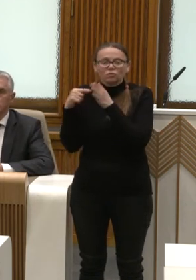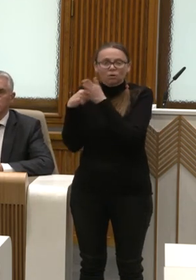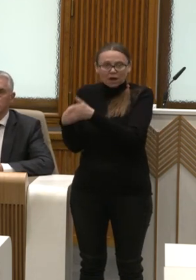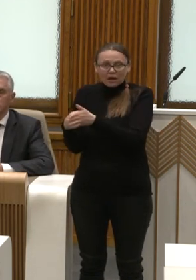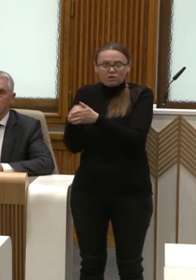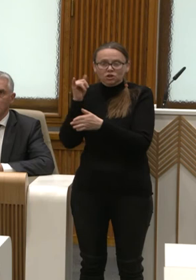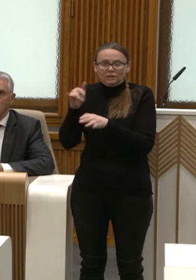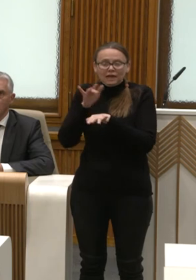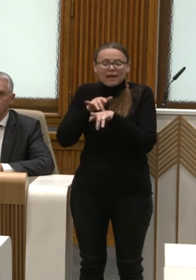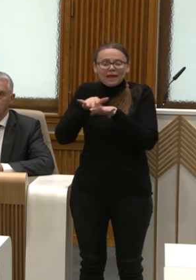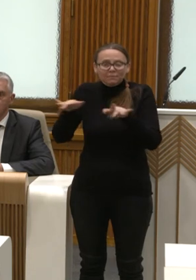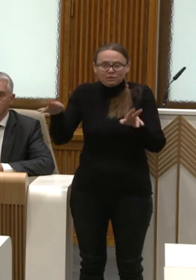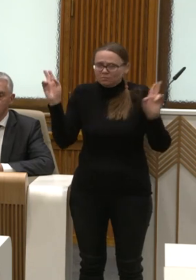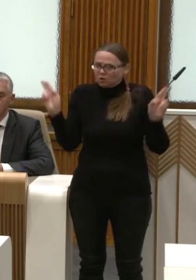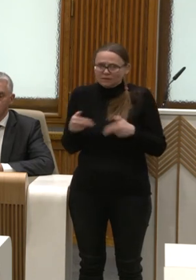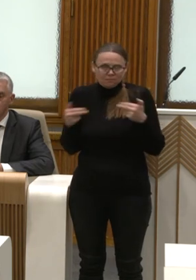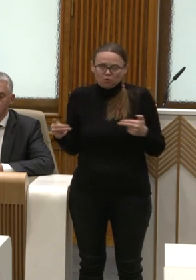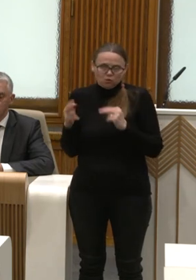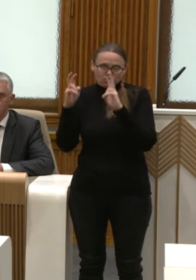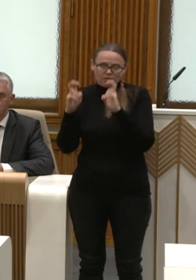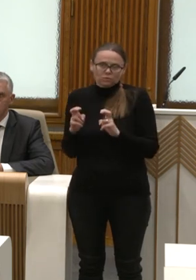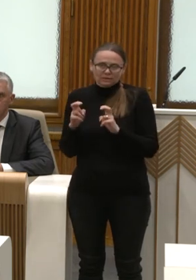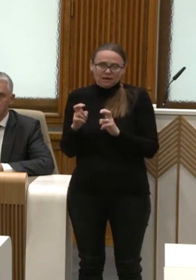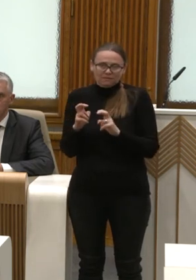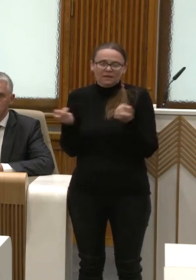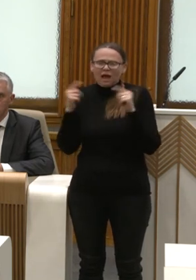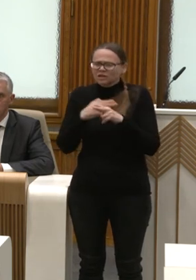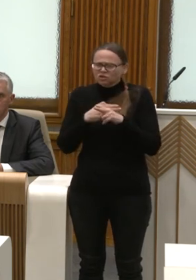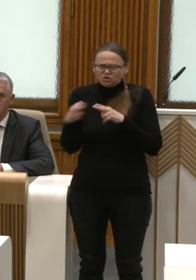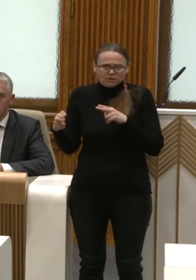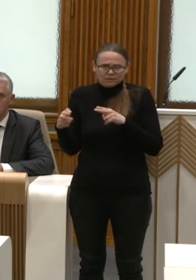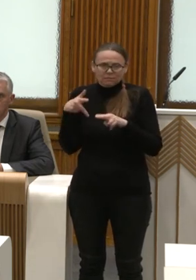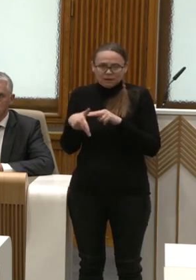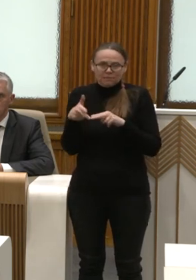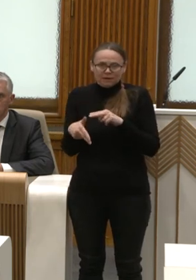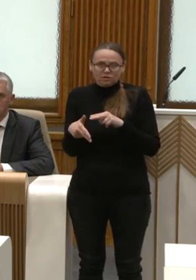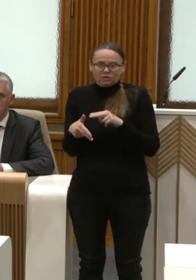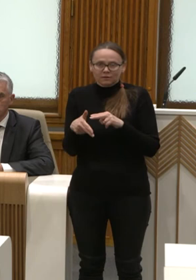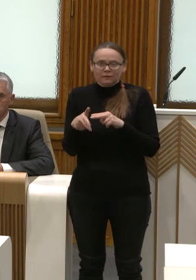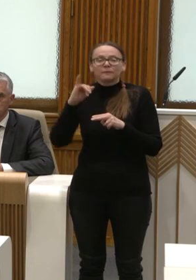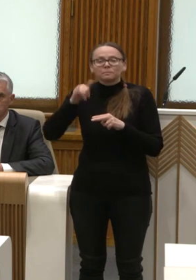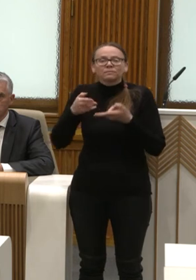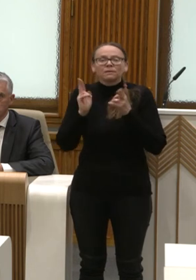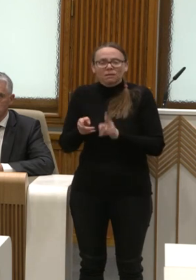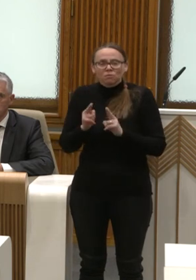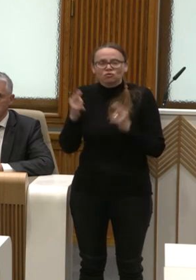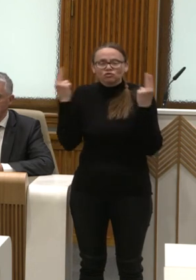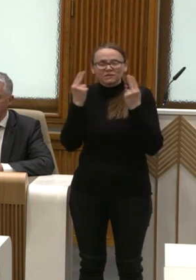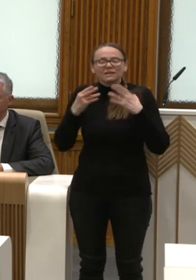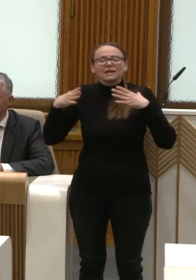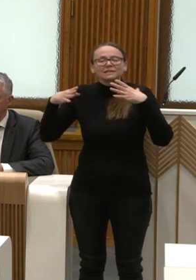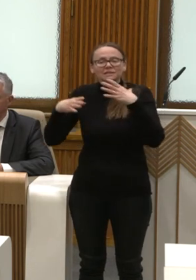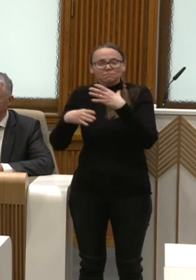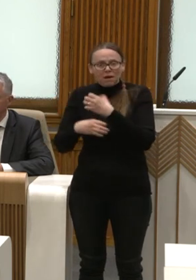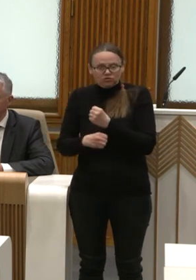je epidemijo nemogoče zaustaviti ali popolnoma preprečiti, je pa možno seveda